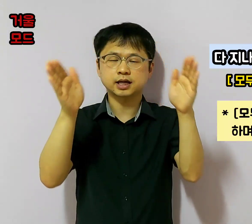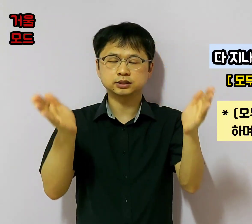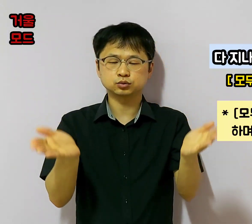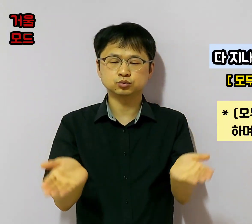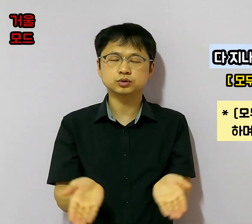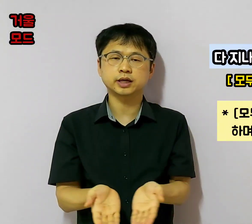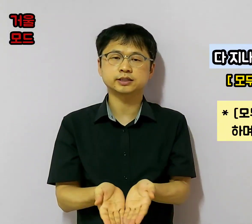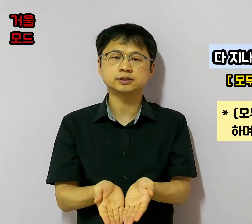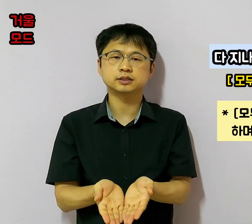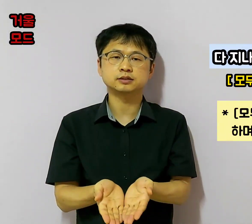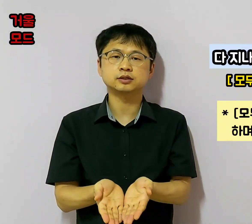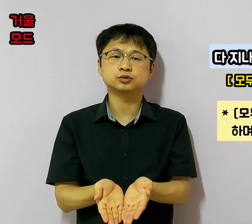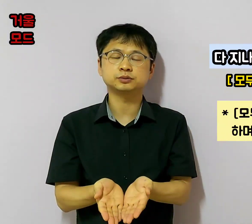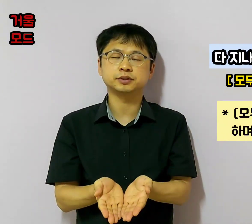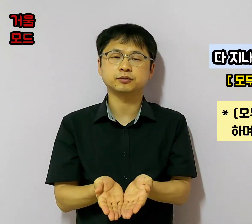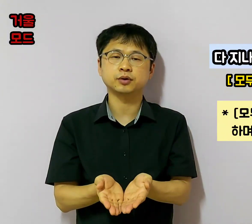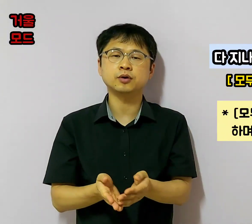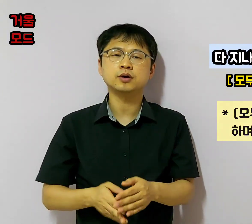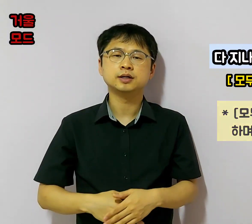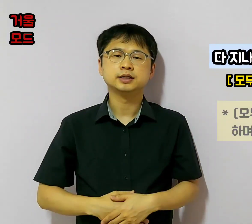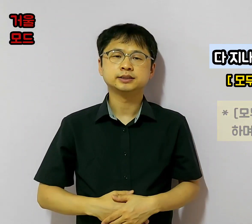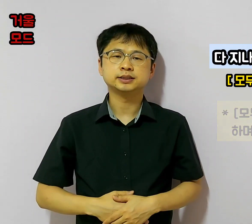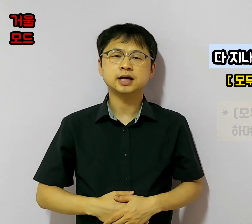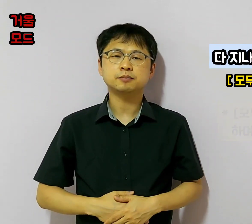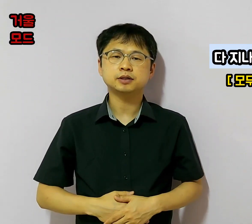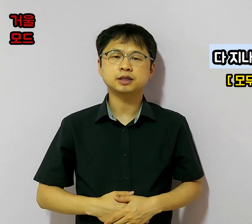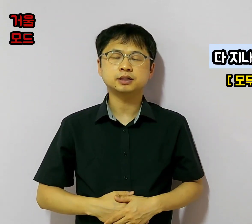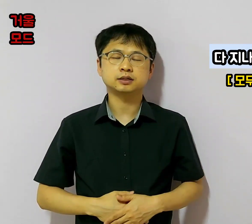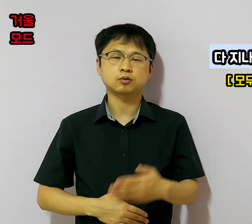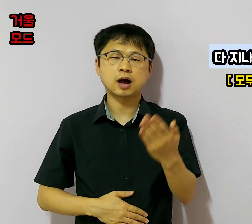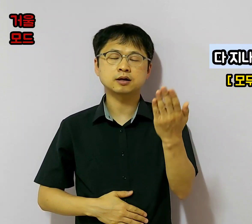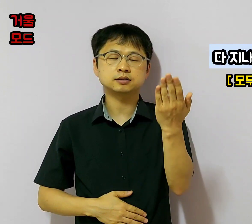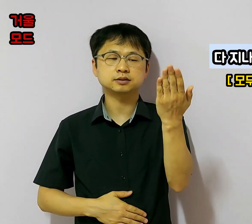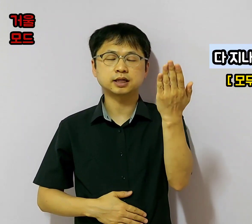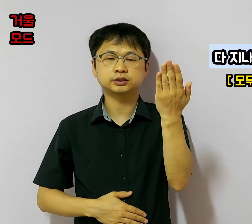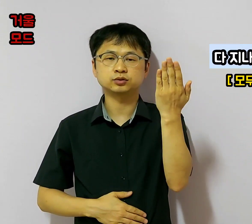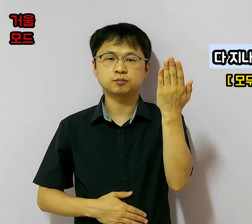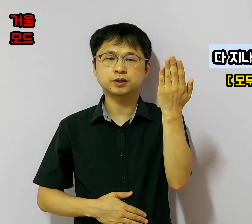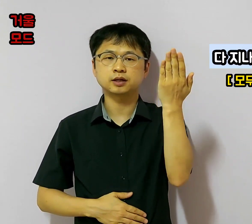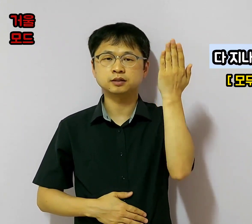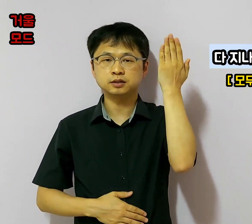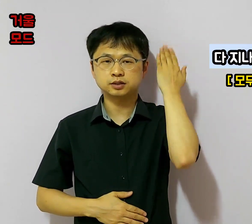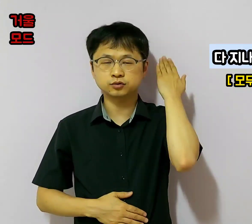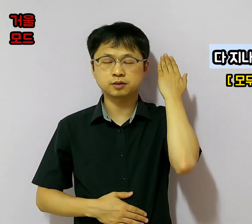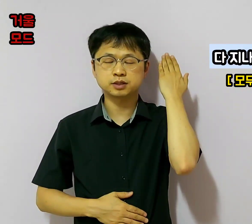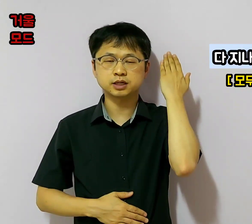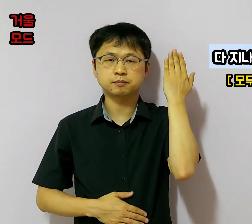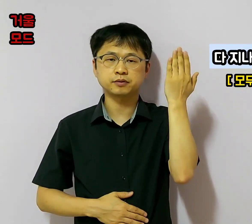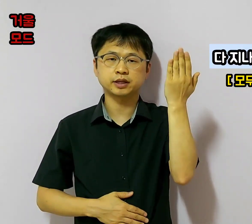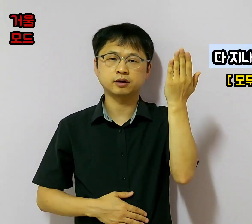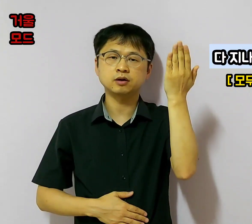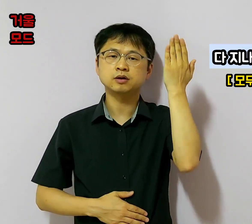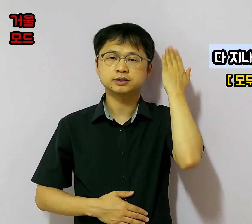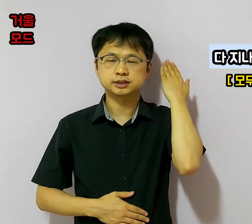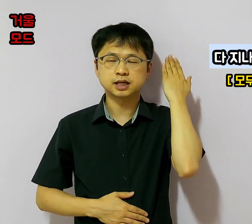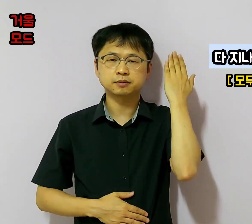아래까지 둥글게 전체를 그려주시면 되고요. 지나버린인 과거를 뜻하죠. 손바닥을 뒤로 내밀기 배웠네요.